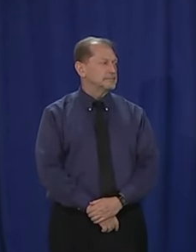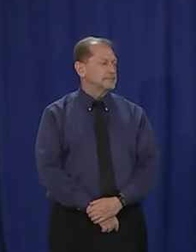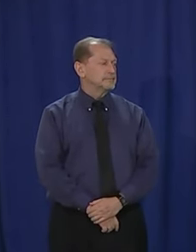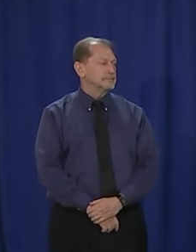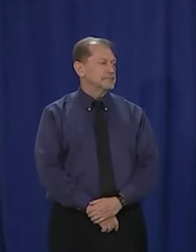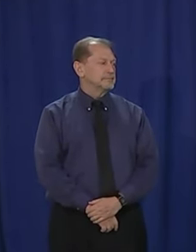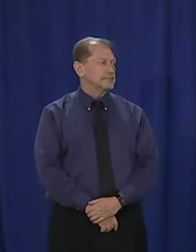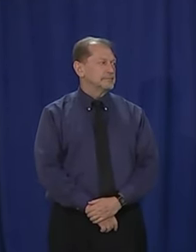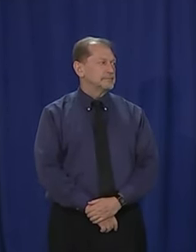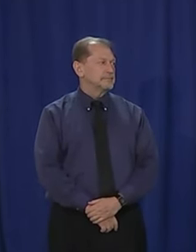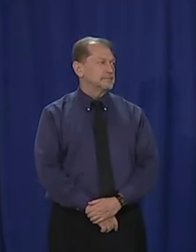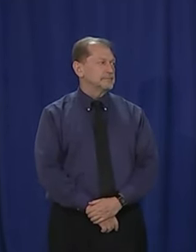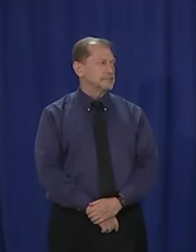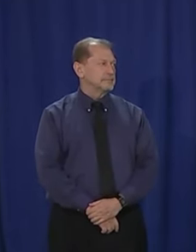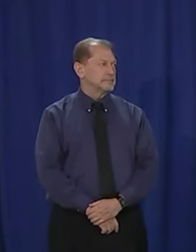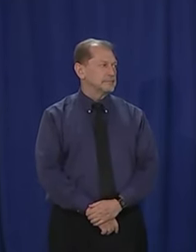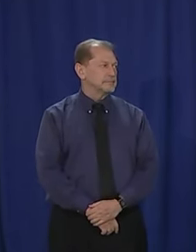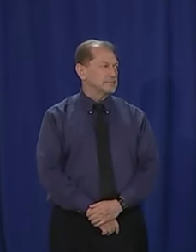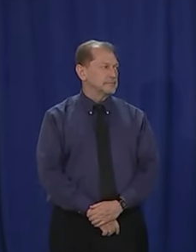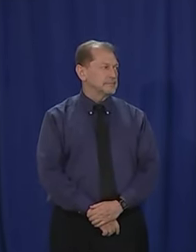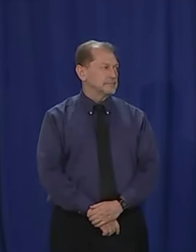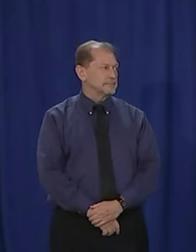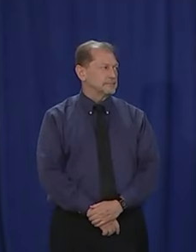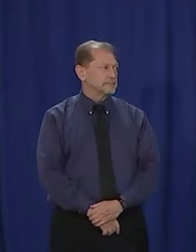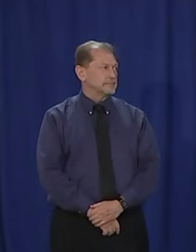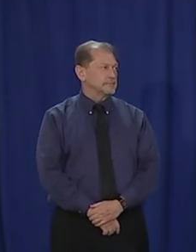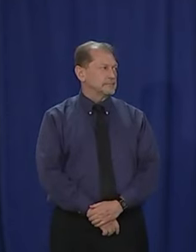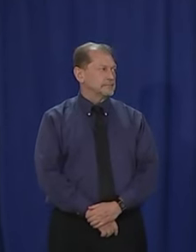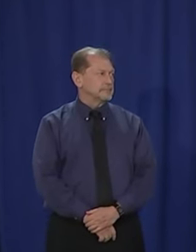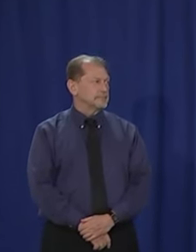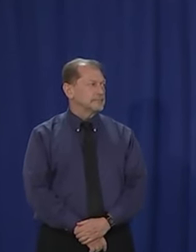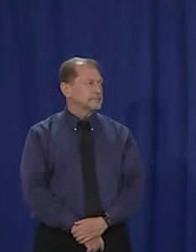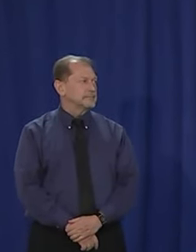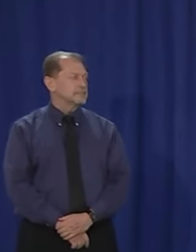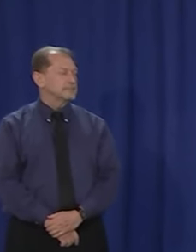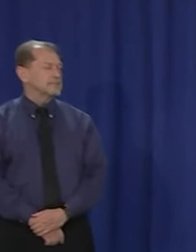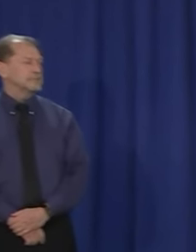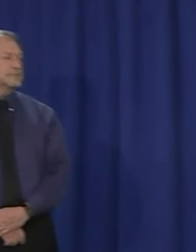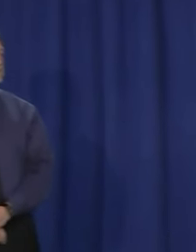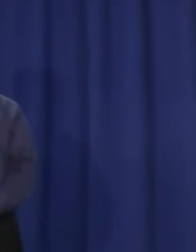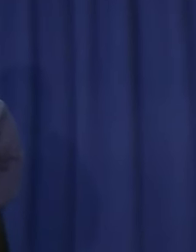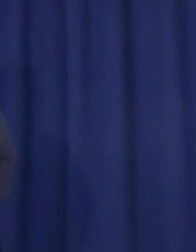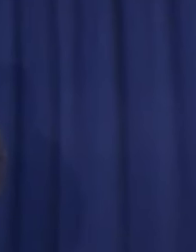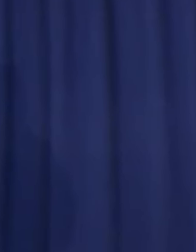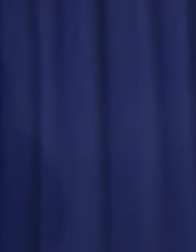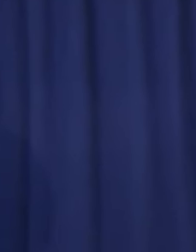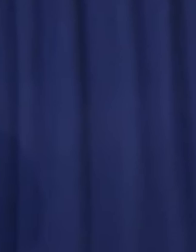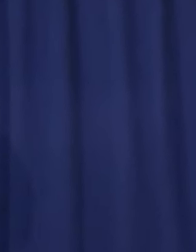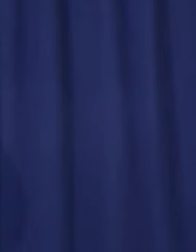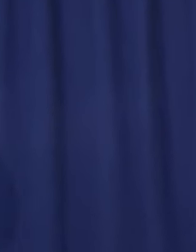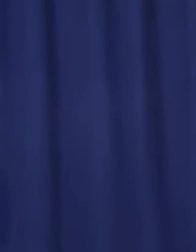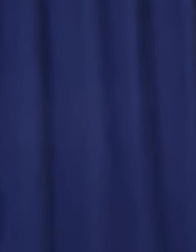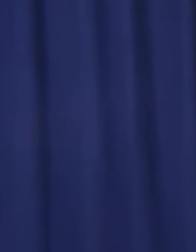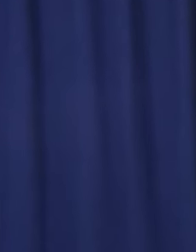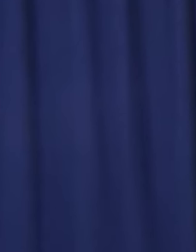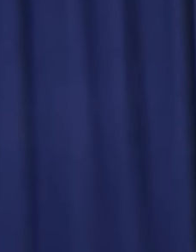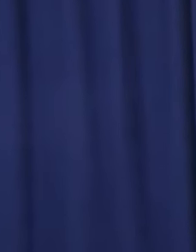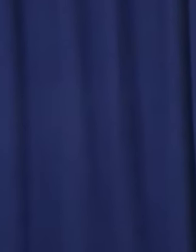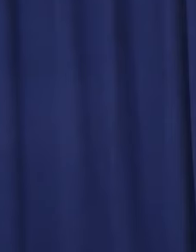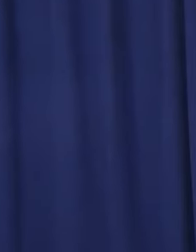estatal o otra asistencia por su estatus migratorio. Estos habitantes de Chicago